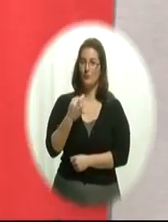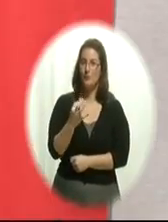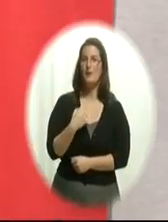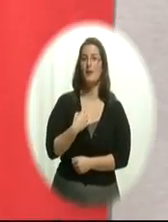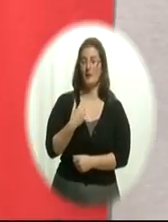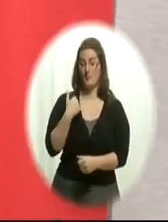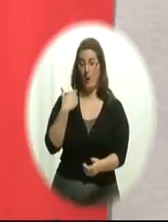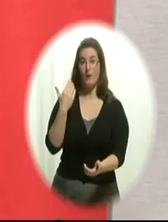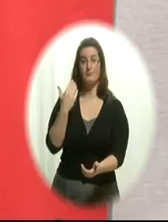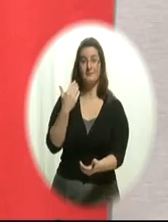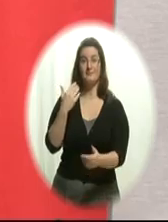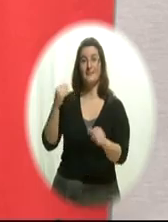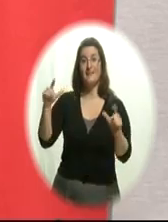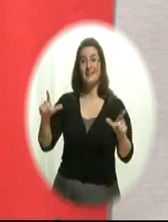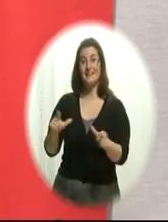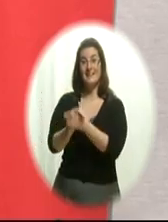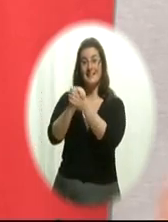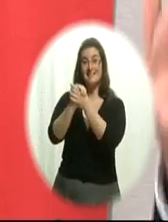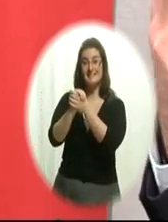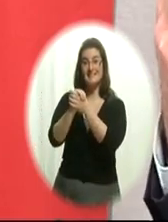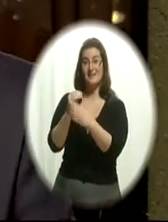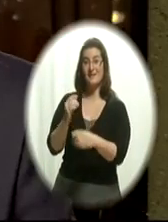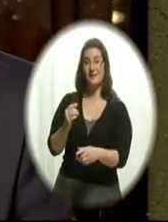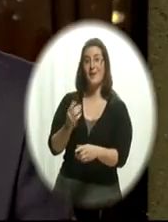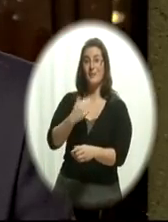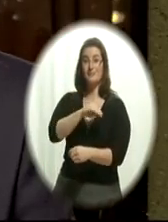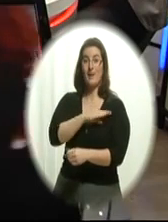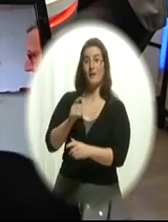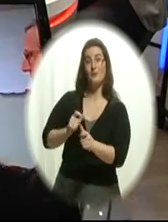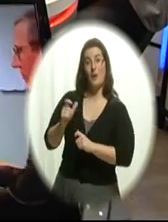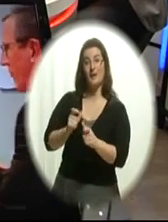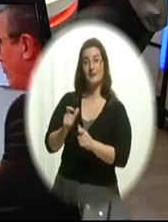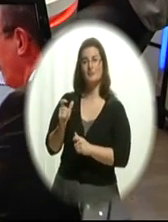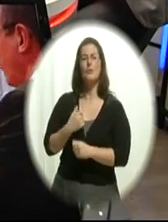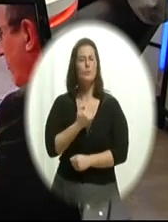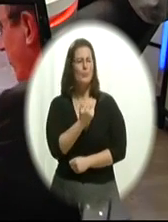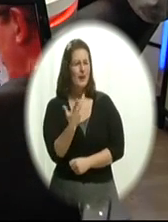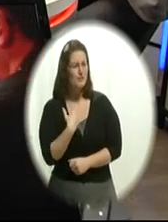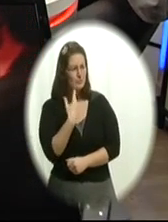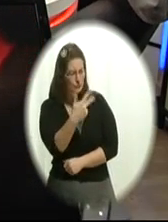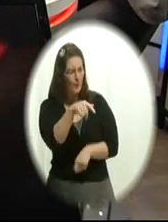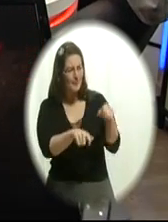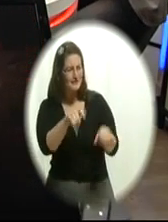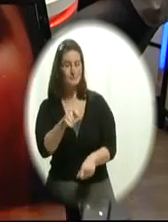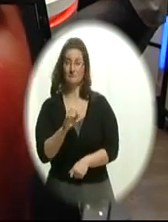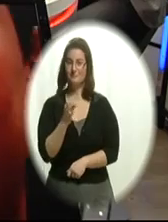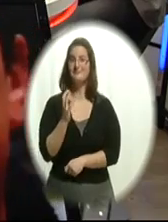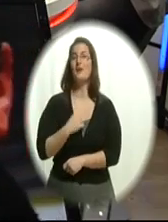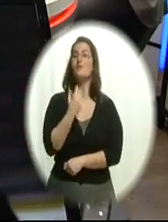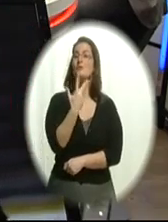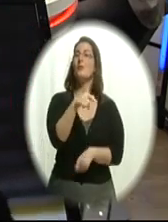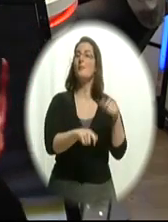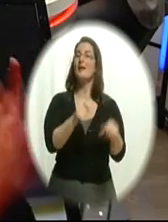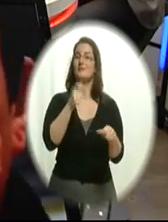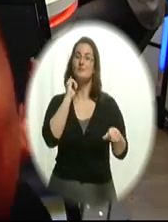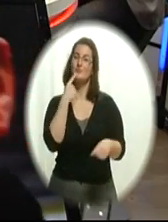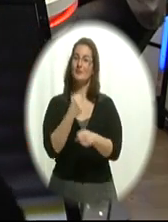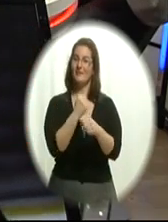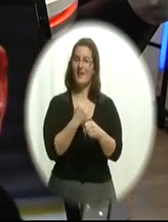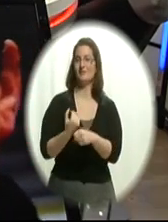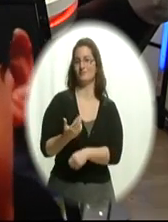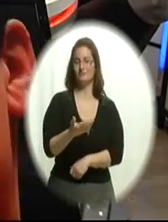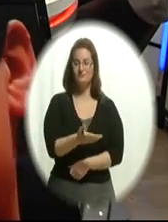l'IES, d'ailleurs, grâce à des collègues qui... Trois personnes. Voilà. Oui. Donc j'ai